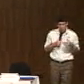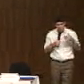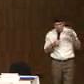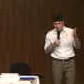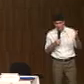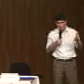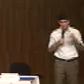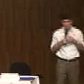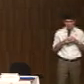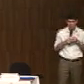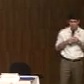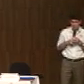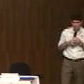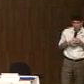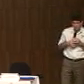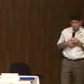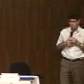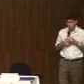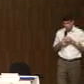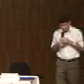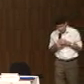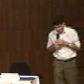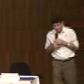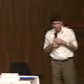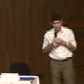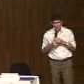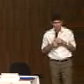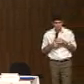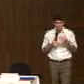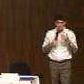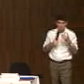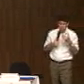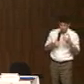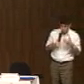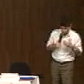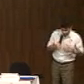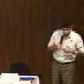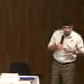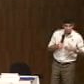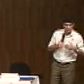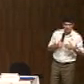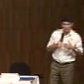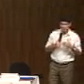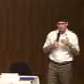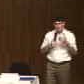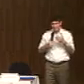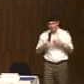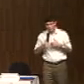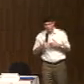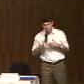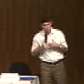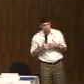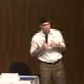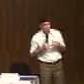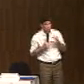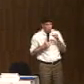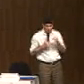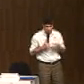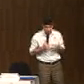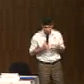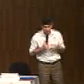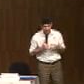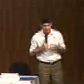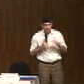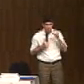interventor, e vai ser feita uma nova eleição. Sou plenamente favorável. Wilson Conciani, candidato a reitor,